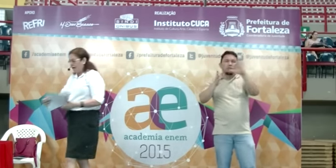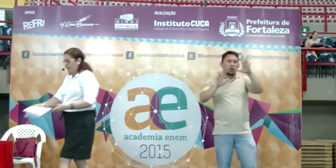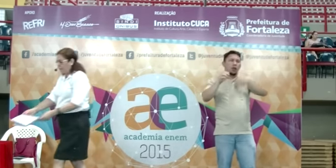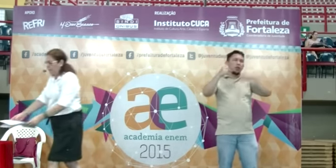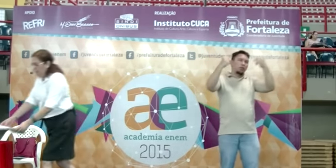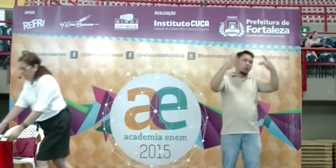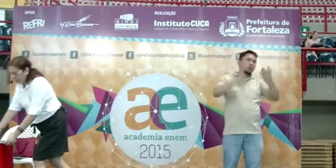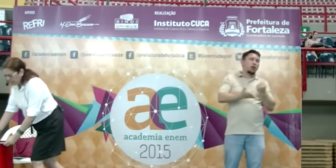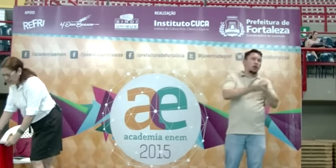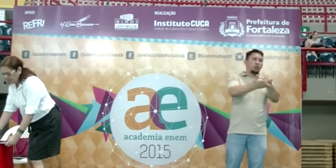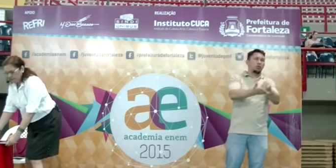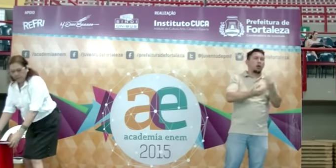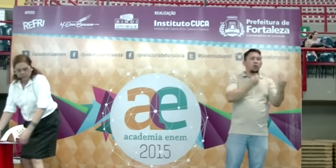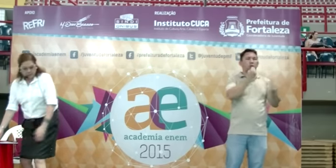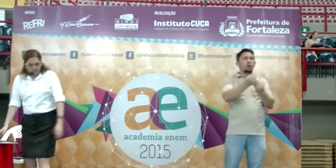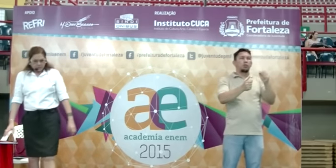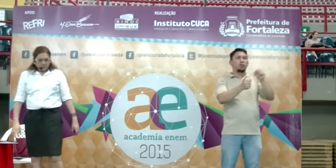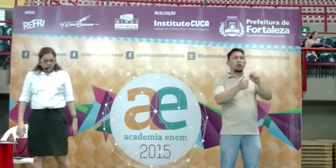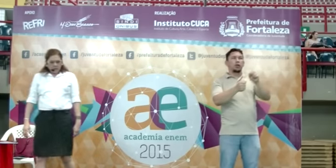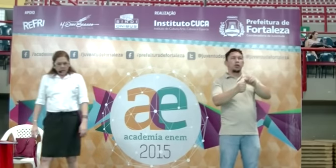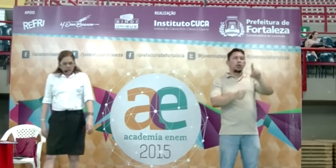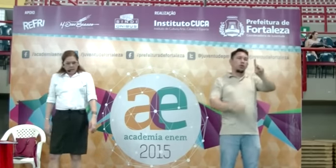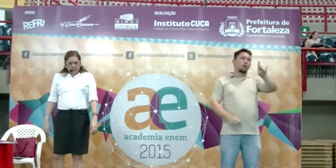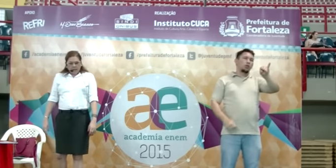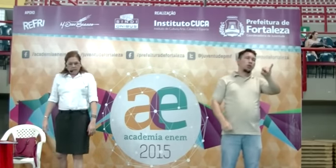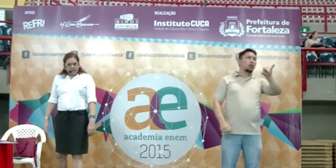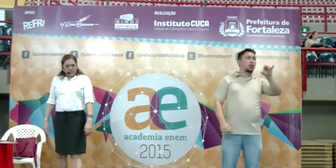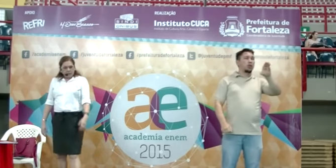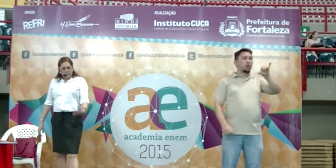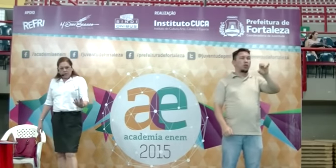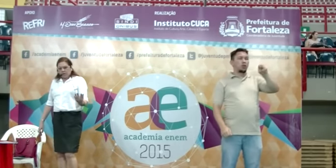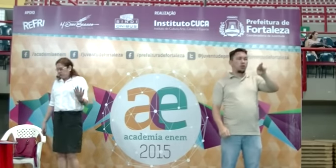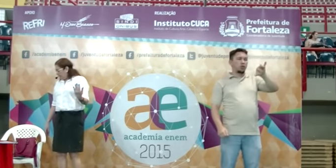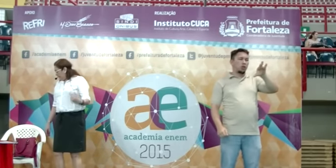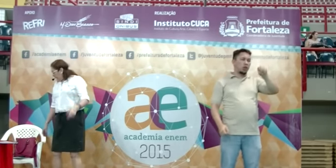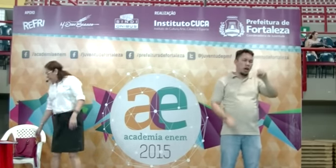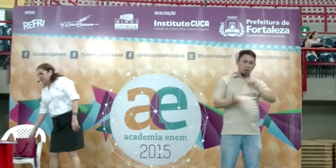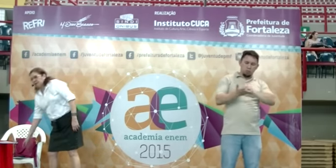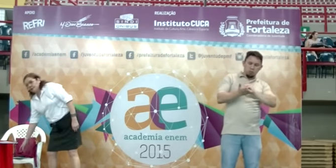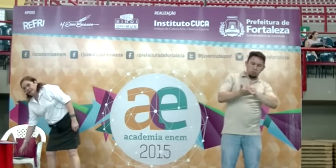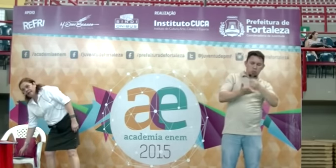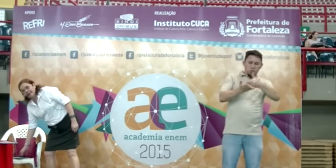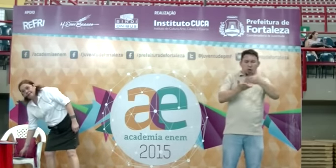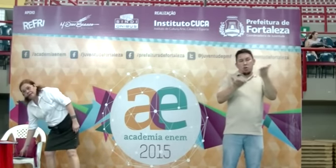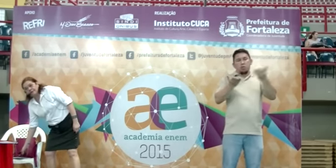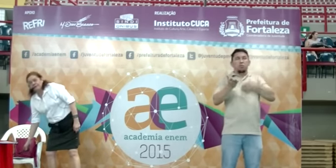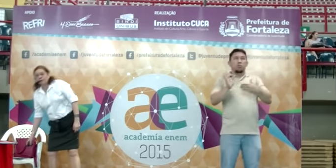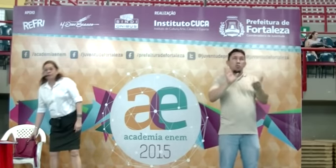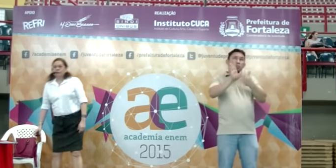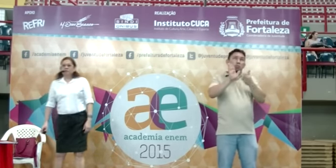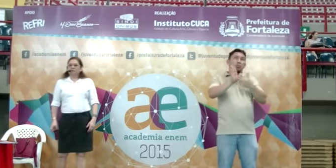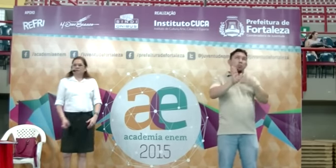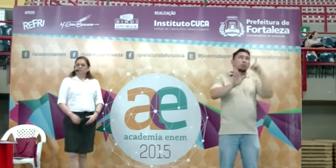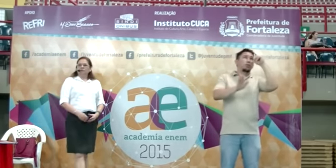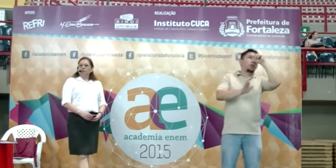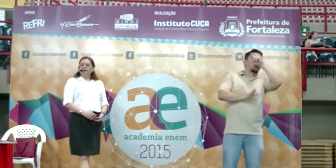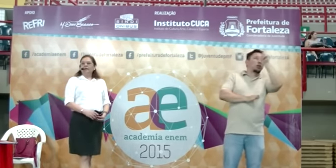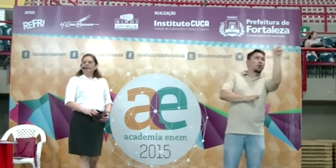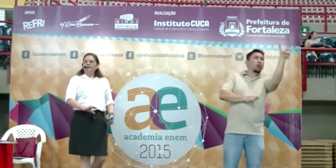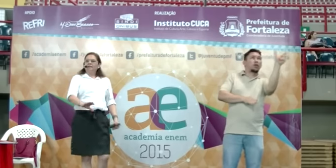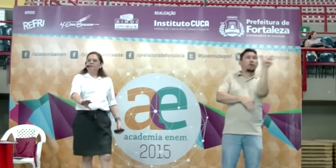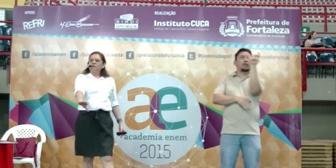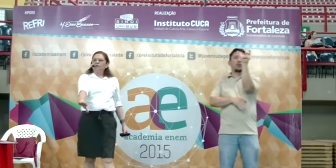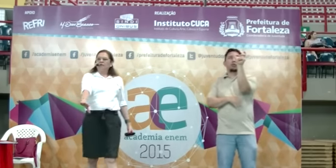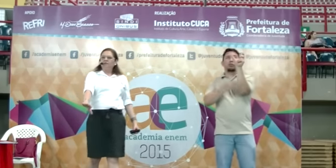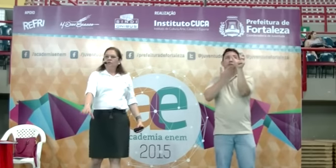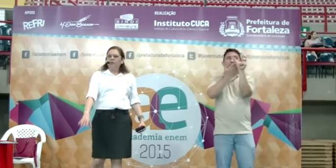o dicionário. Por exemplo, da proposta lá em cima, desafios. Se o